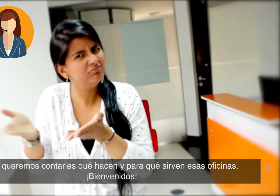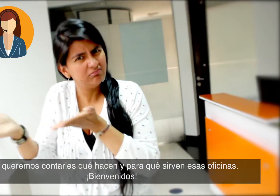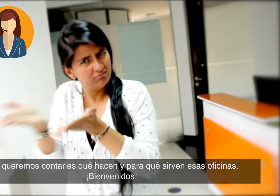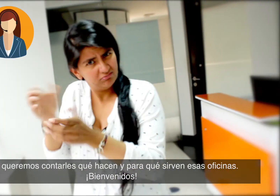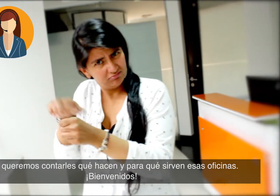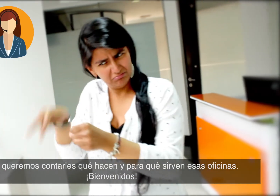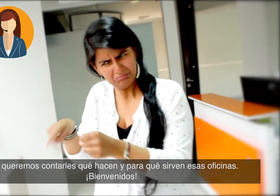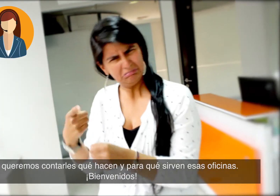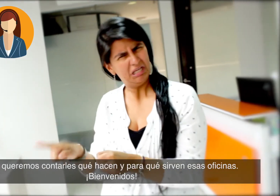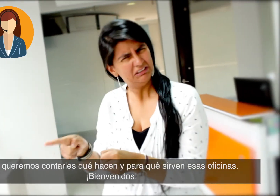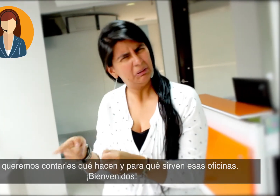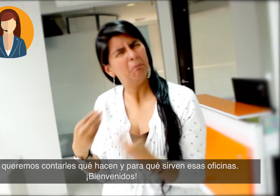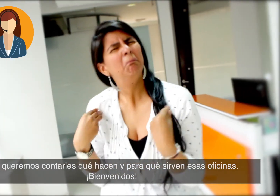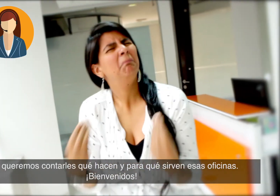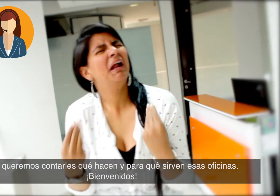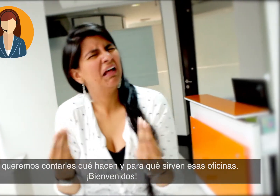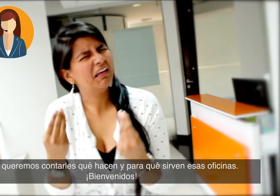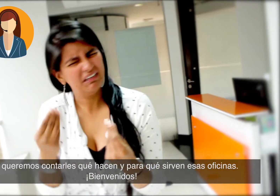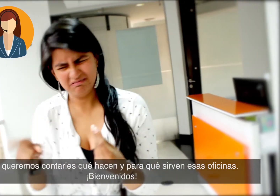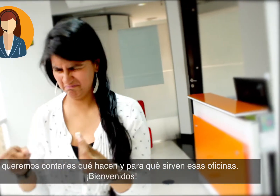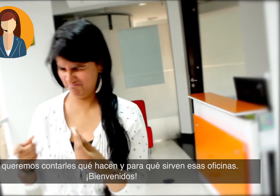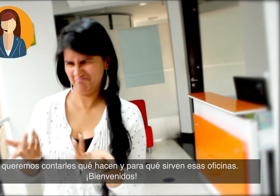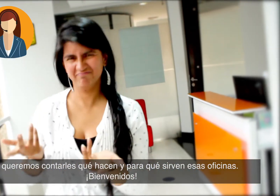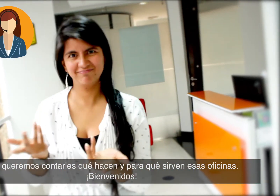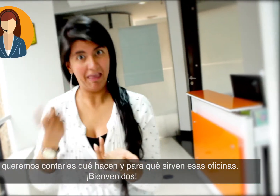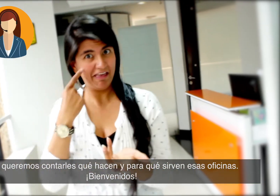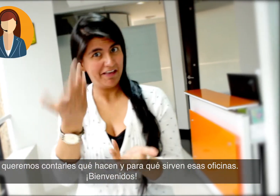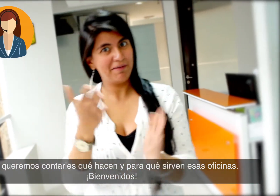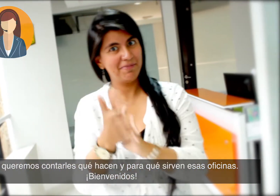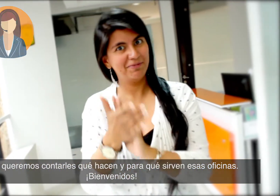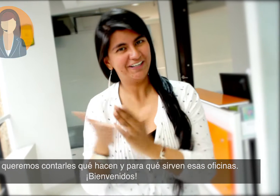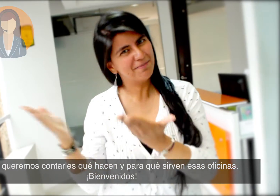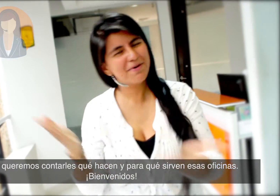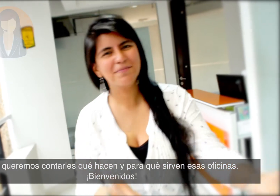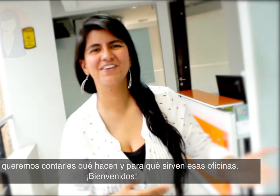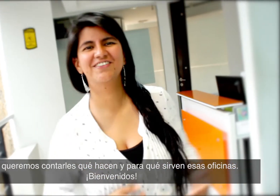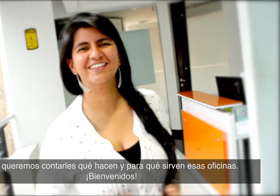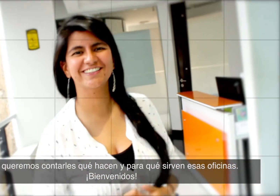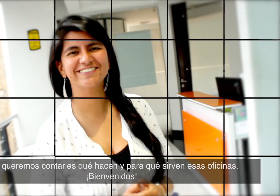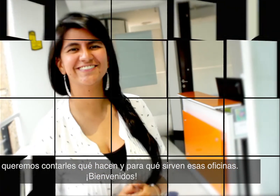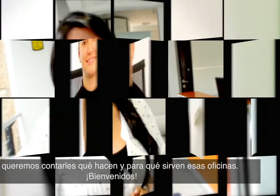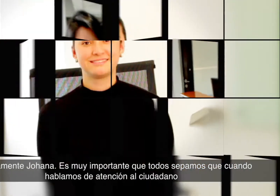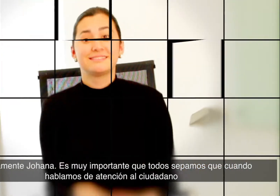Hoy queremos contarles qué hacen y para qué sirven esas oficinas. ¡Bienvenidos!